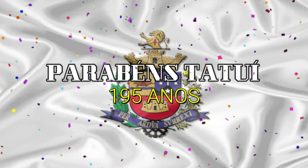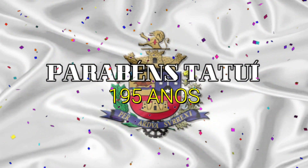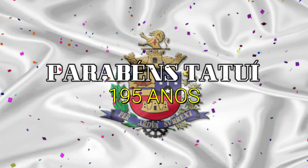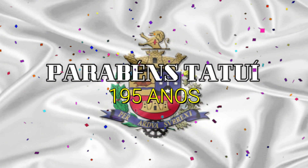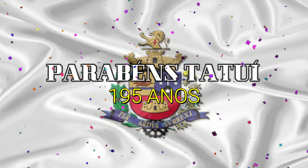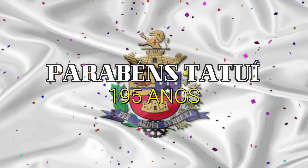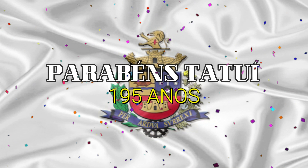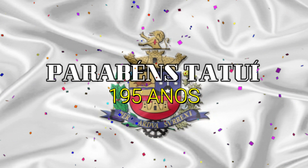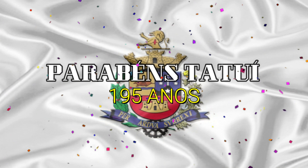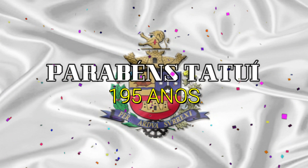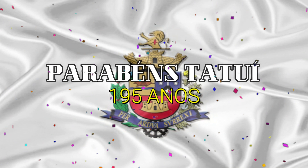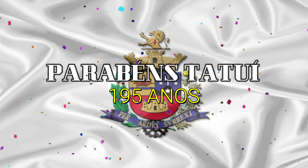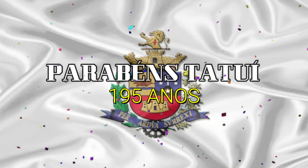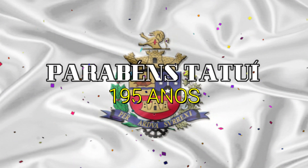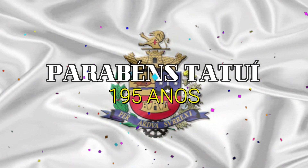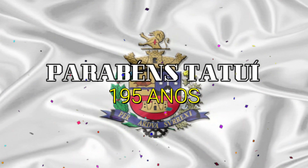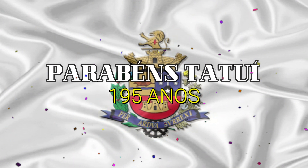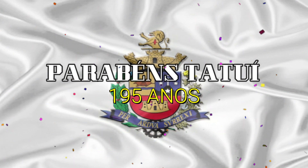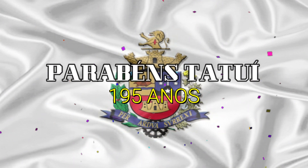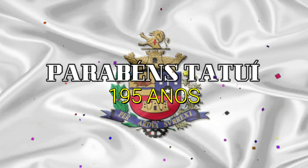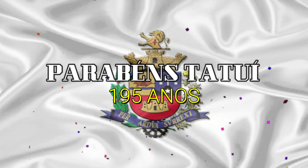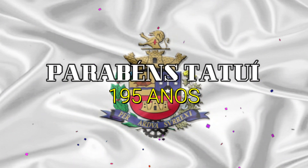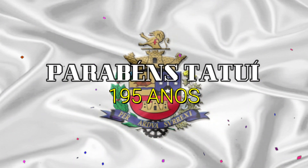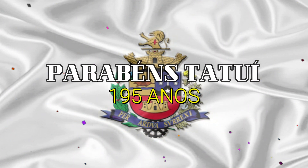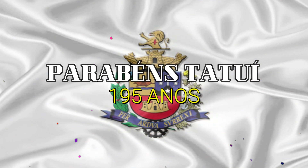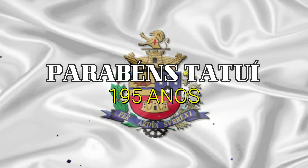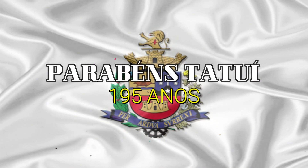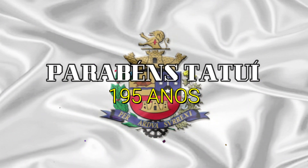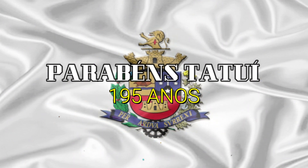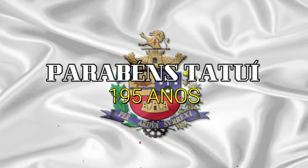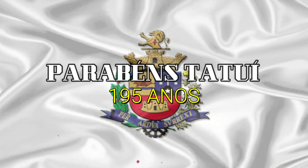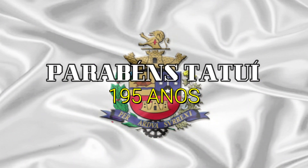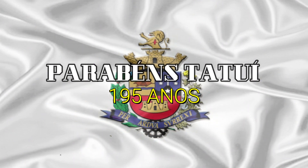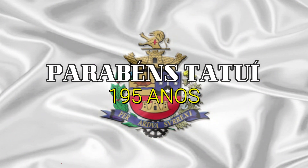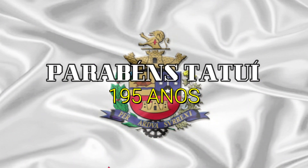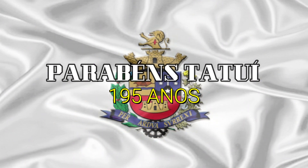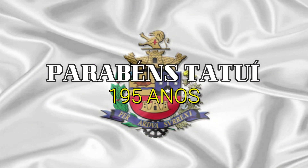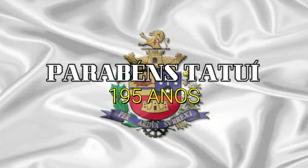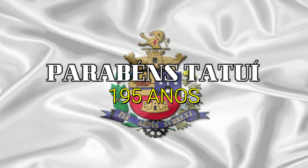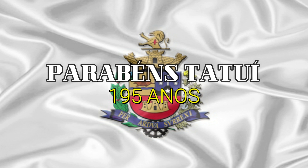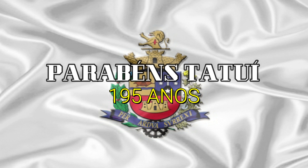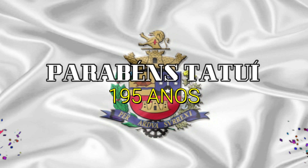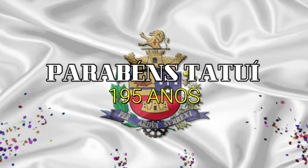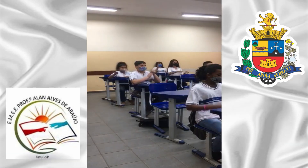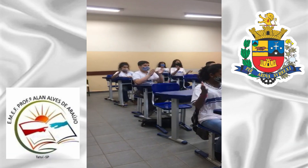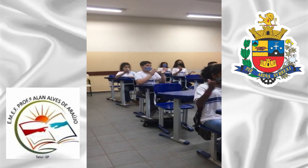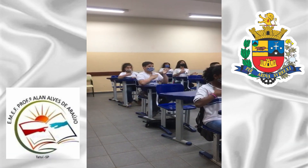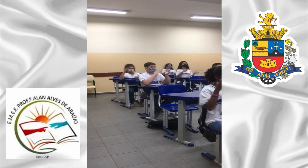de A